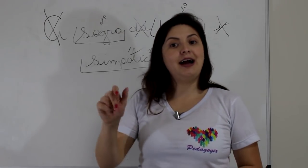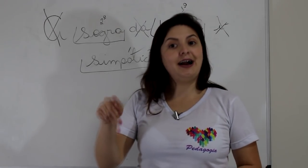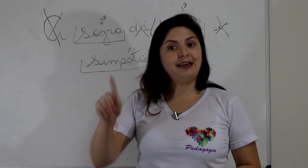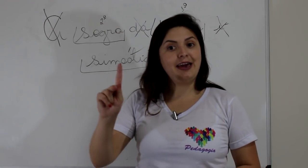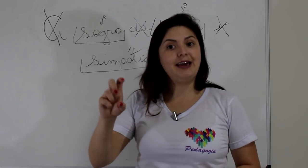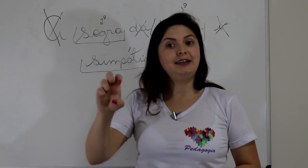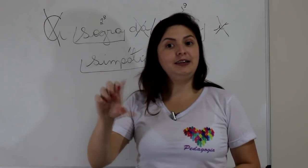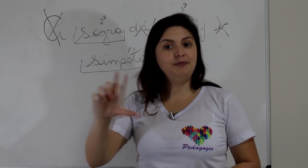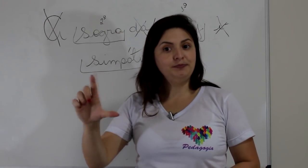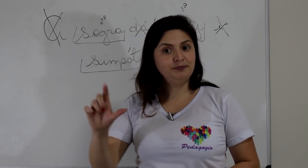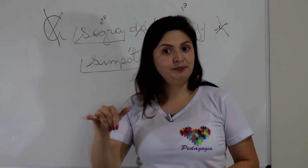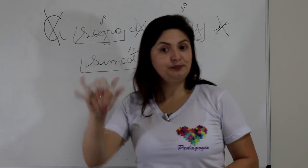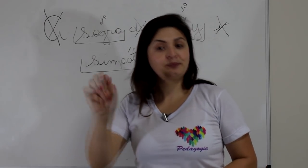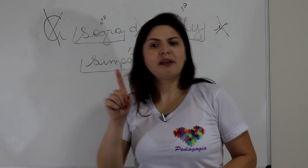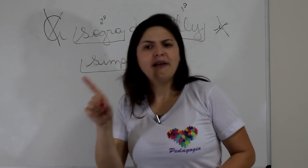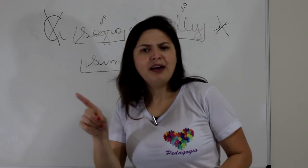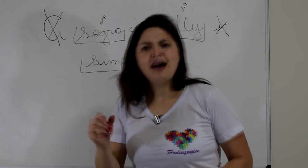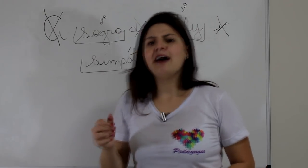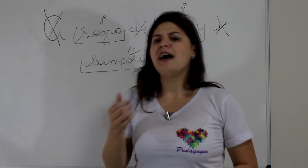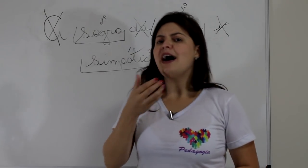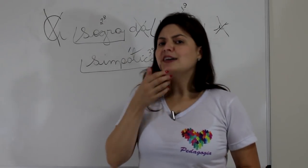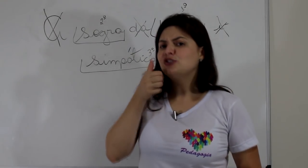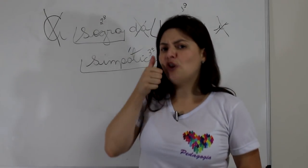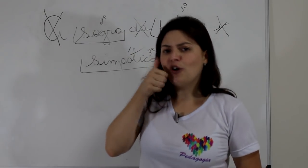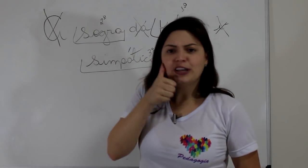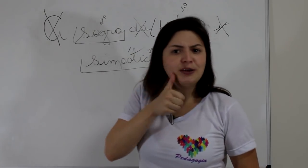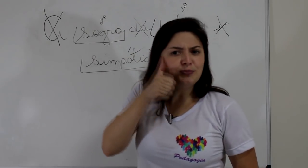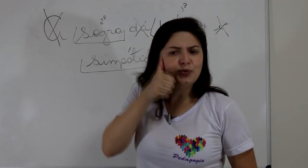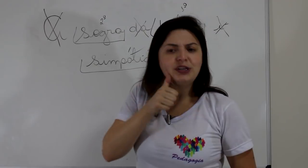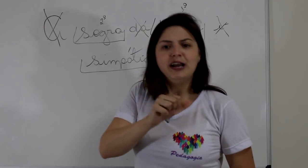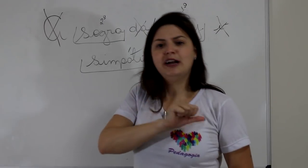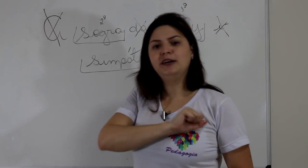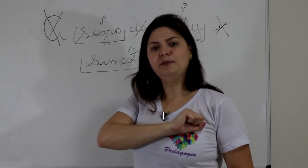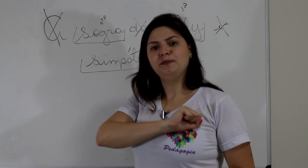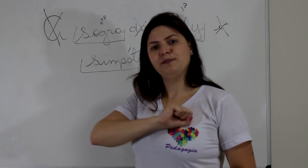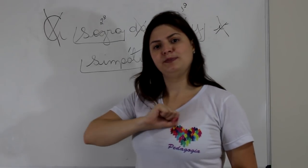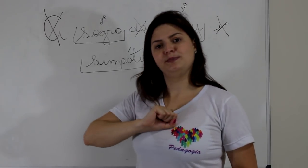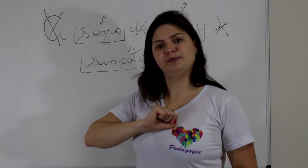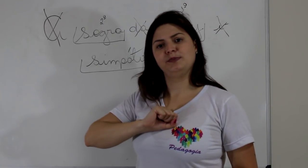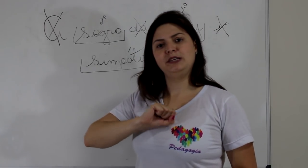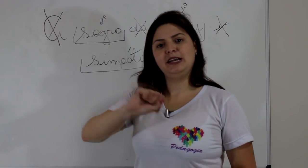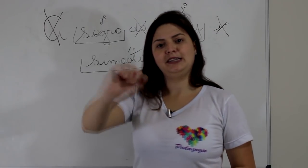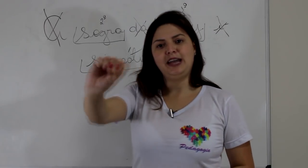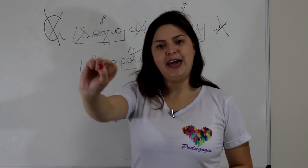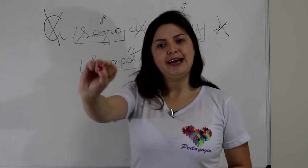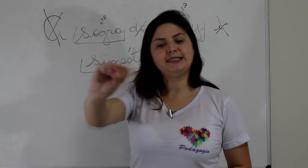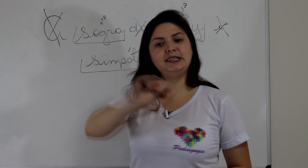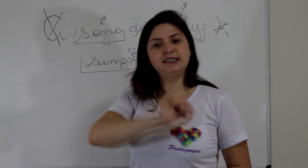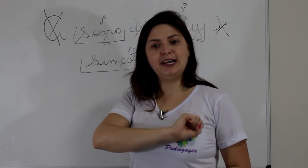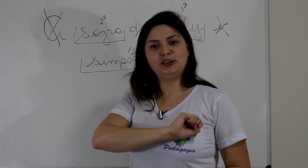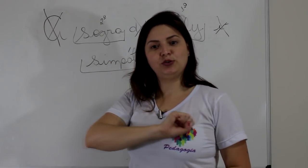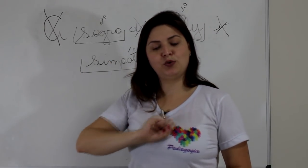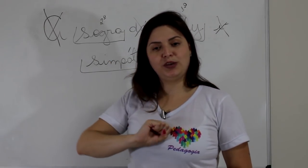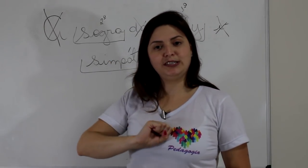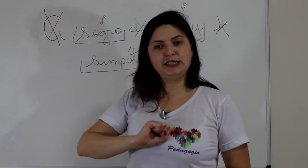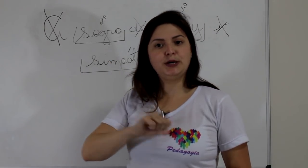a Kelly, a sogra, mulher, e a letra S, saindo do